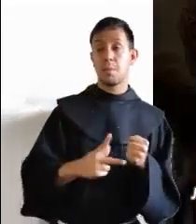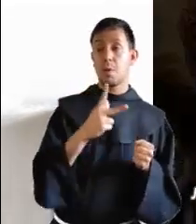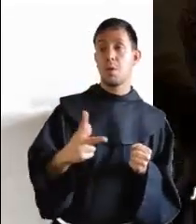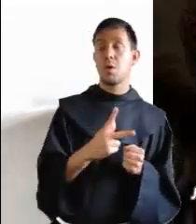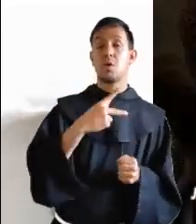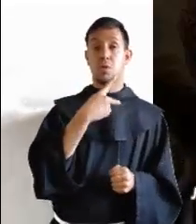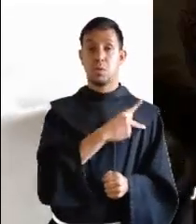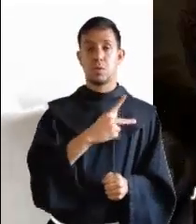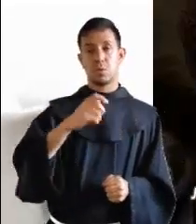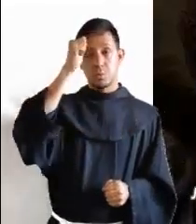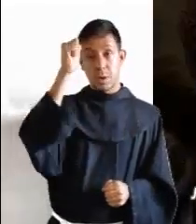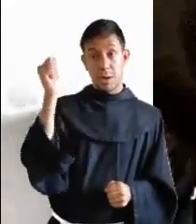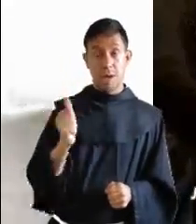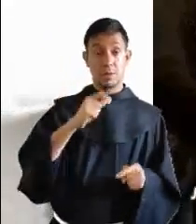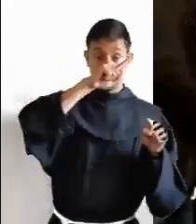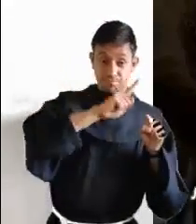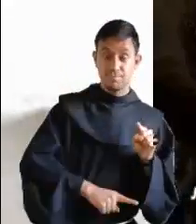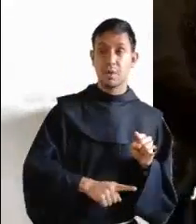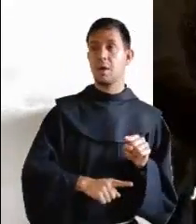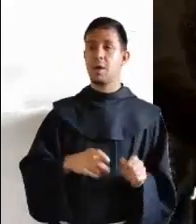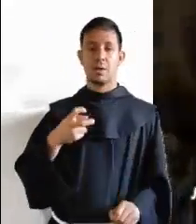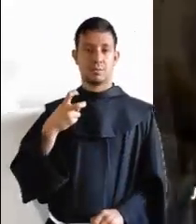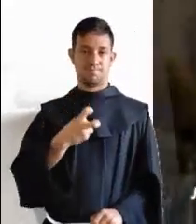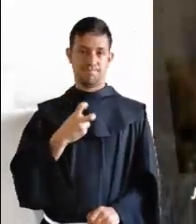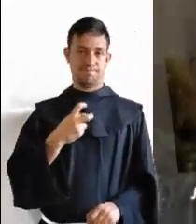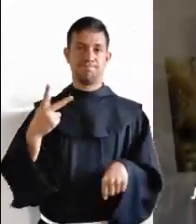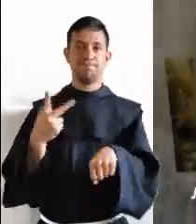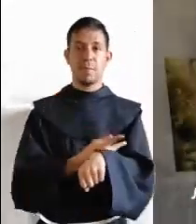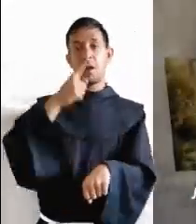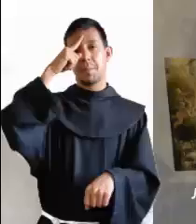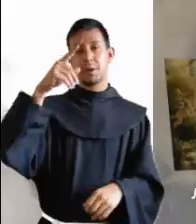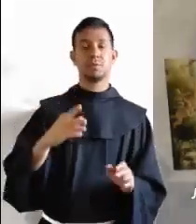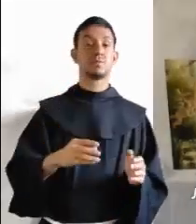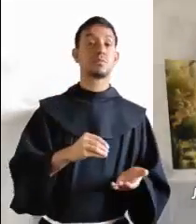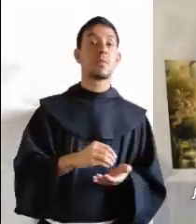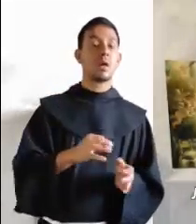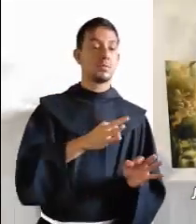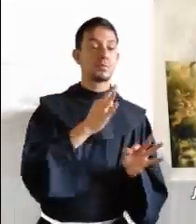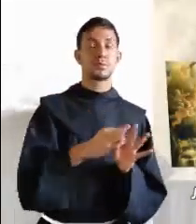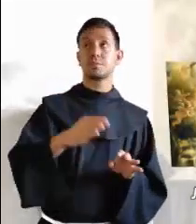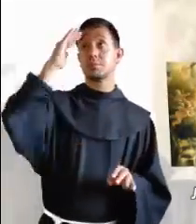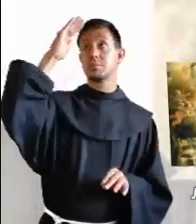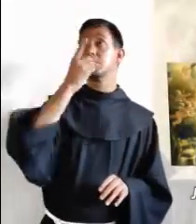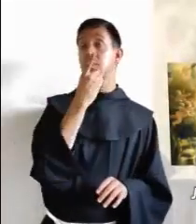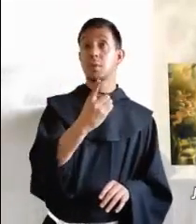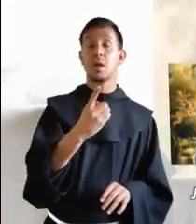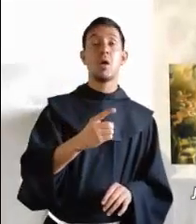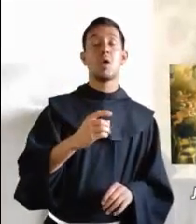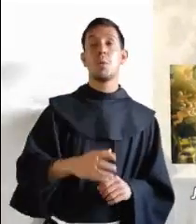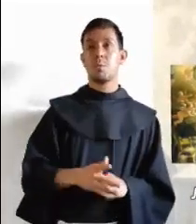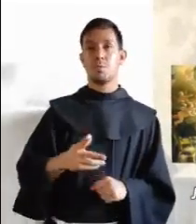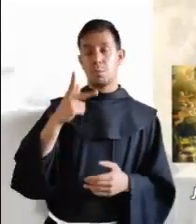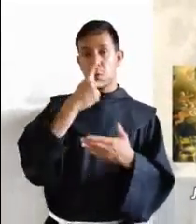de sus pecados. Todo esto sucedió para que se cumpliera lo que había dicho el Señor por boca del